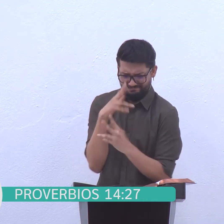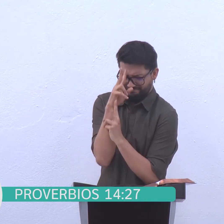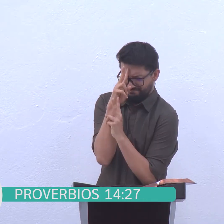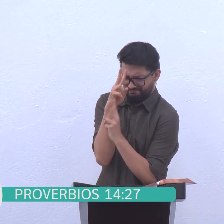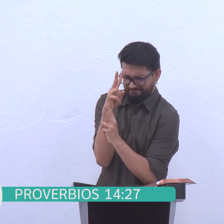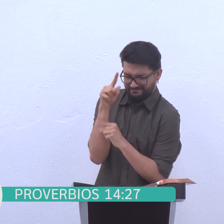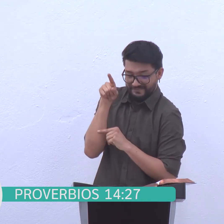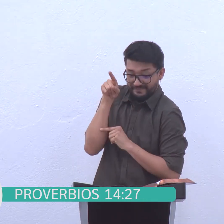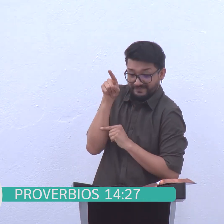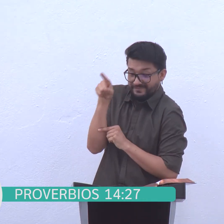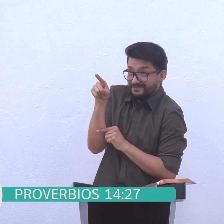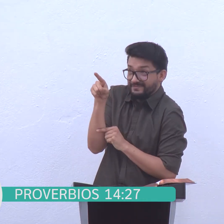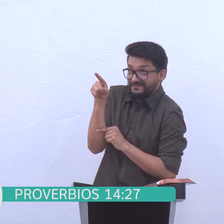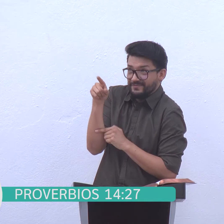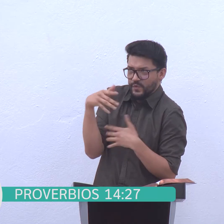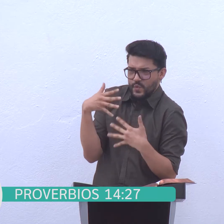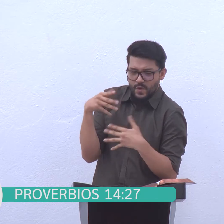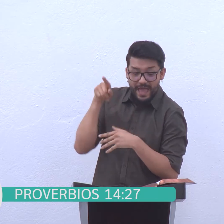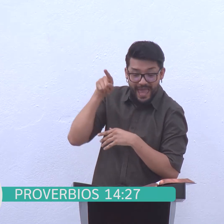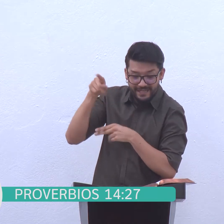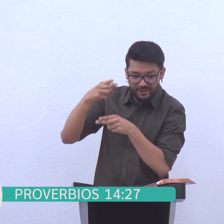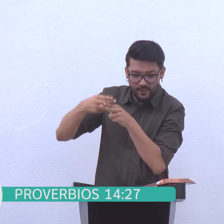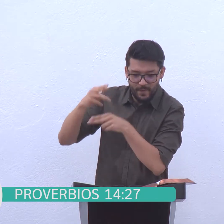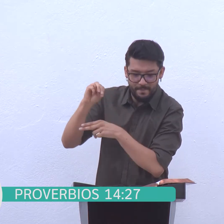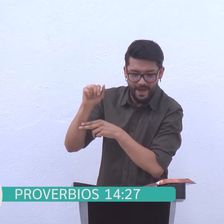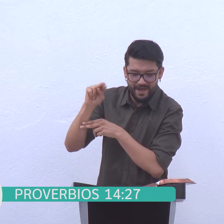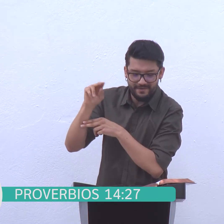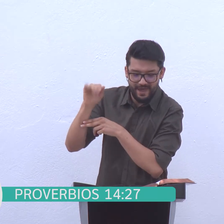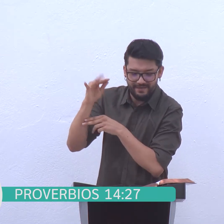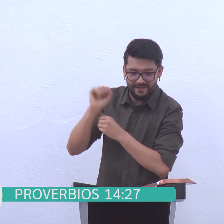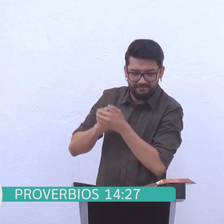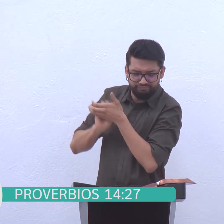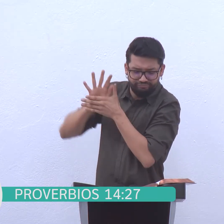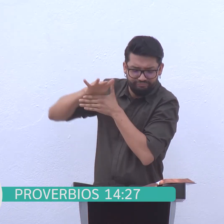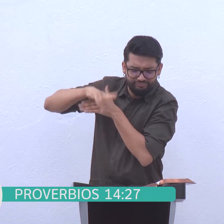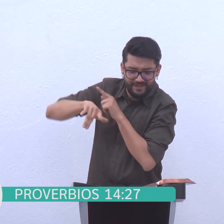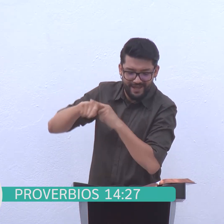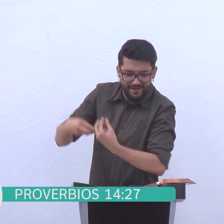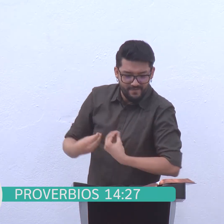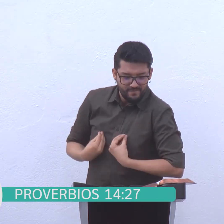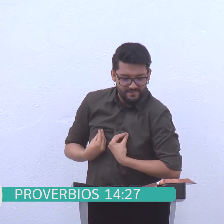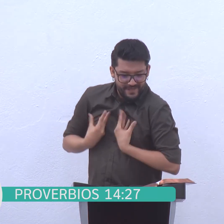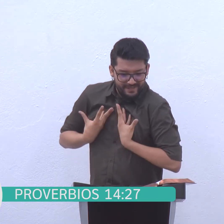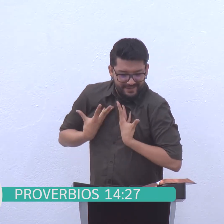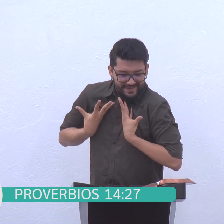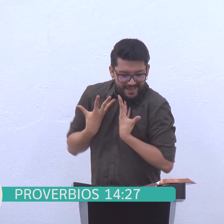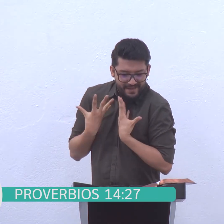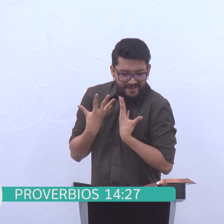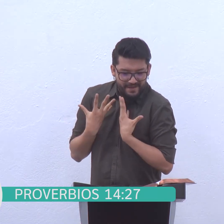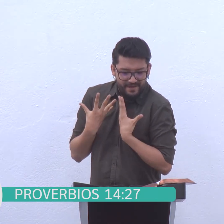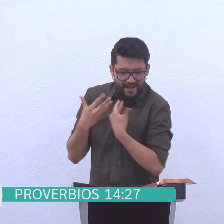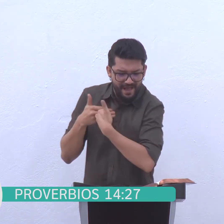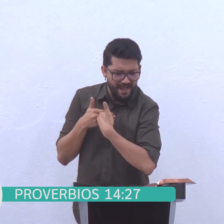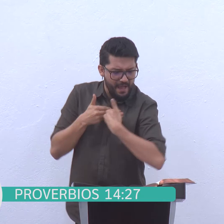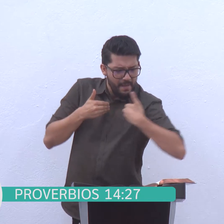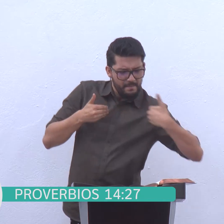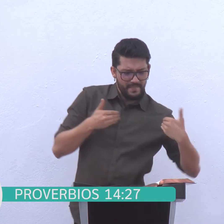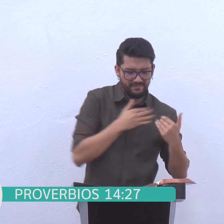dice, el temor de Jehová es manantial de vida para apartarse de los lazos de